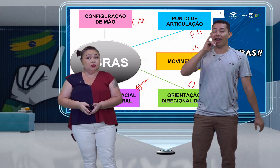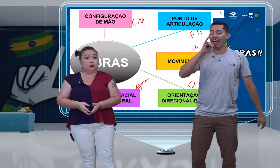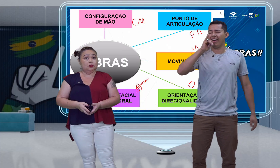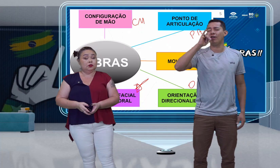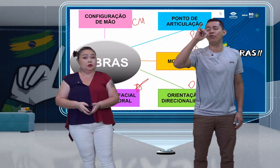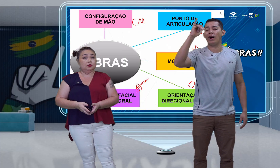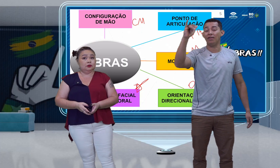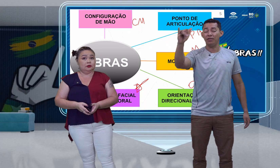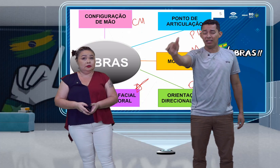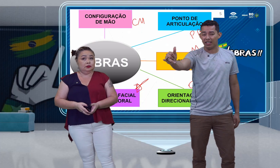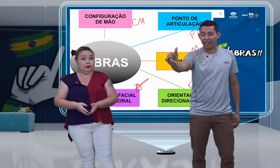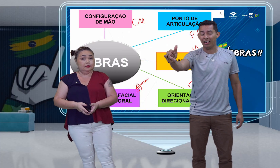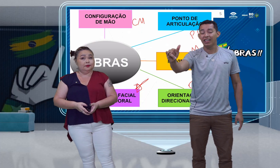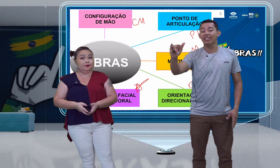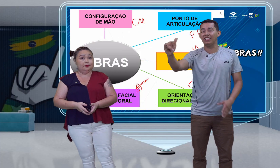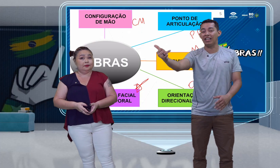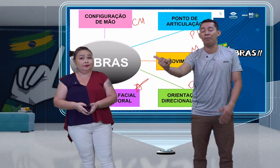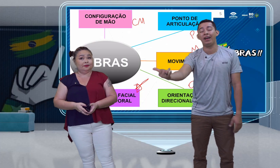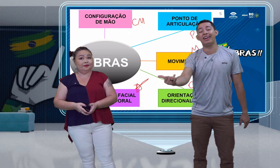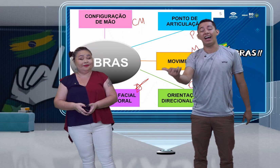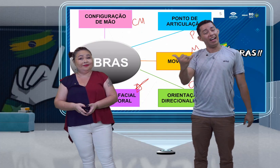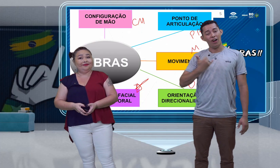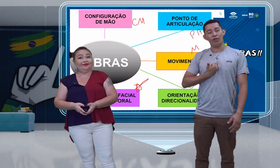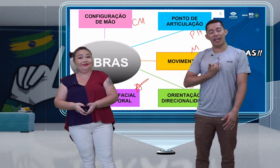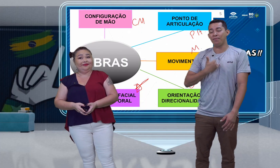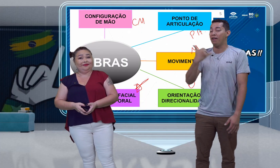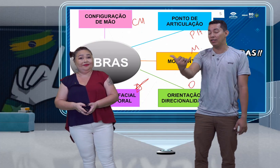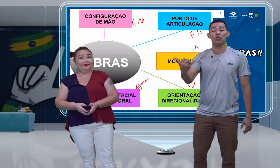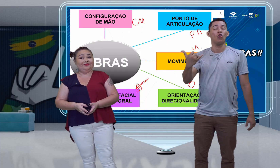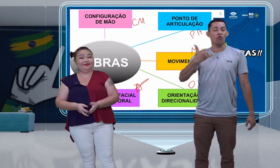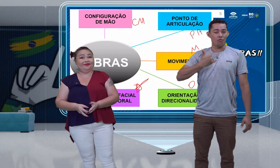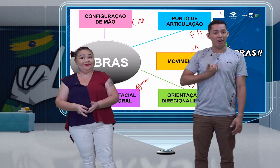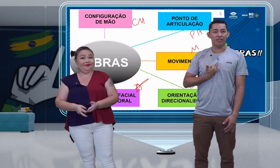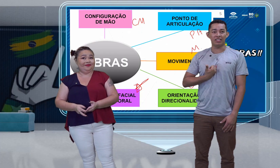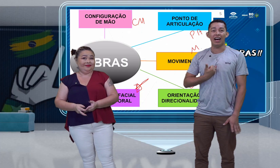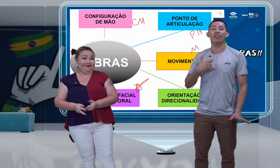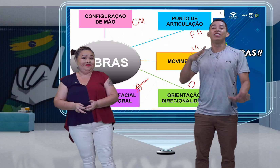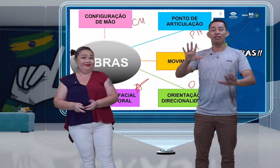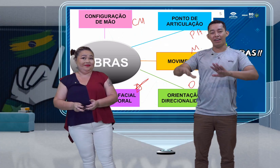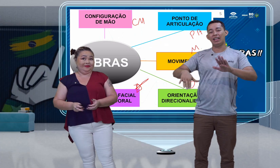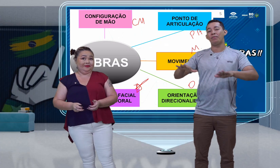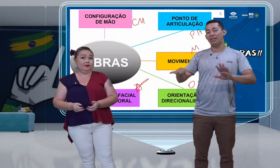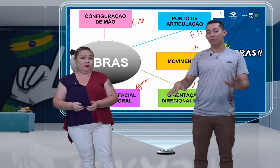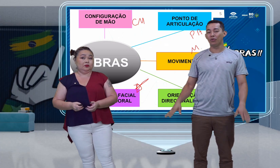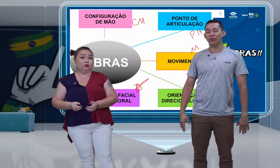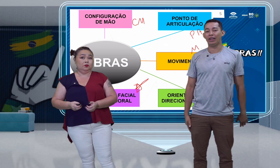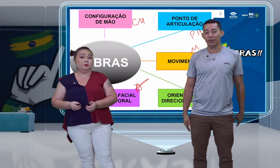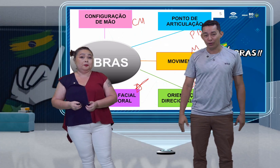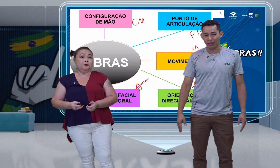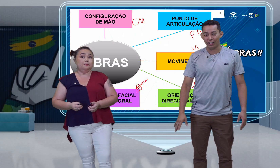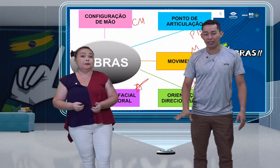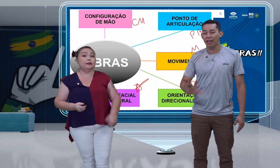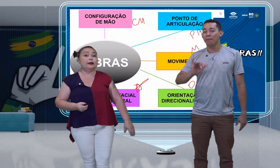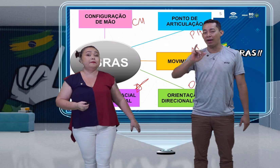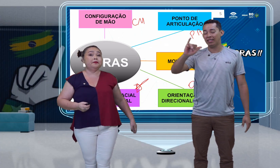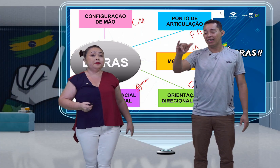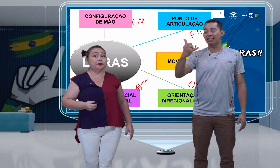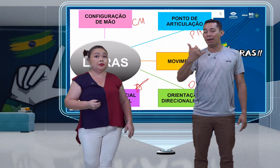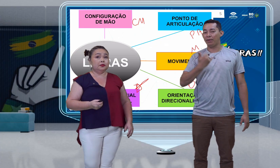lá, eu avisei. De lá para cá, alguém me avisou ou me avisaram. Então vai depender muito aí do contexto aí, mas saber